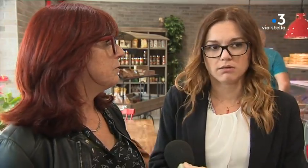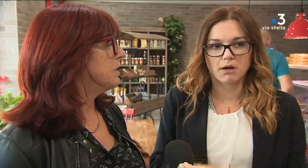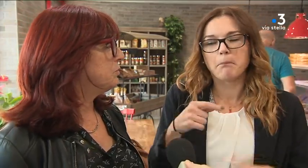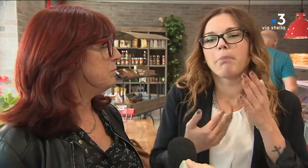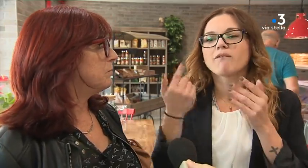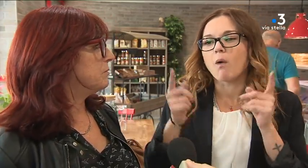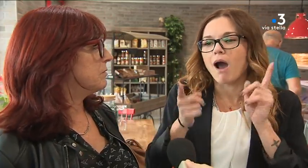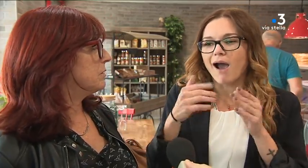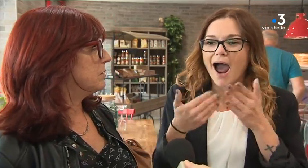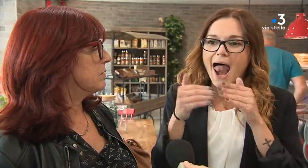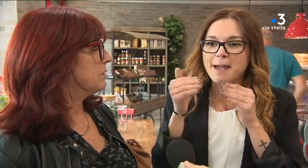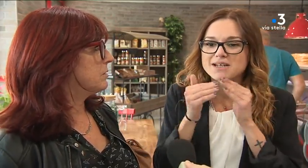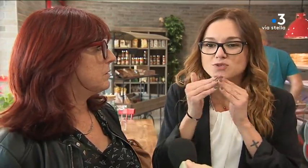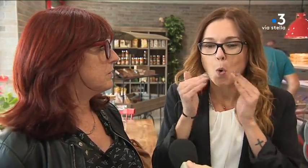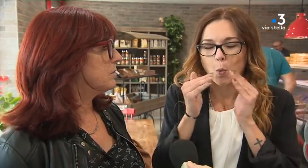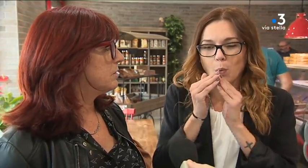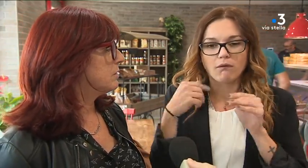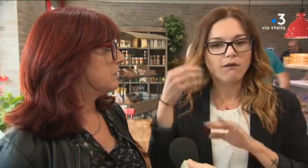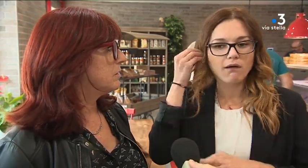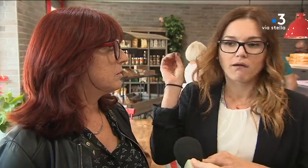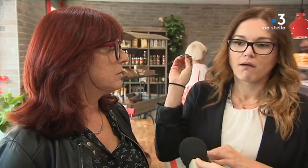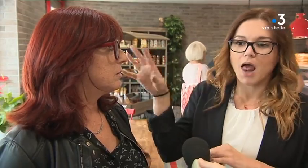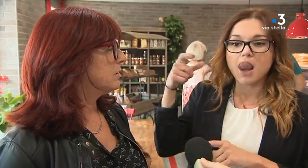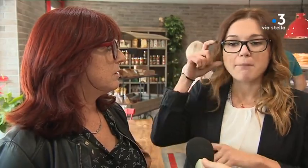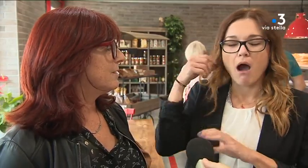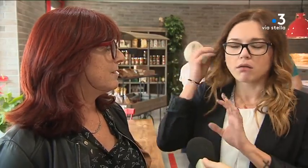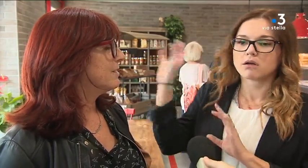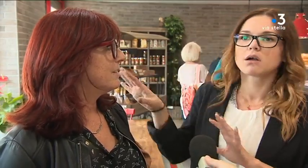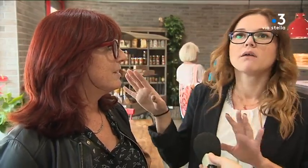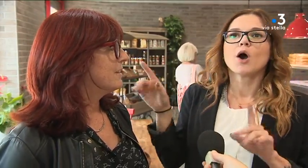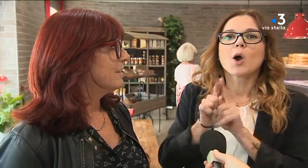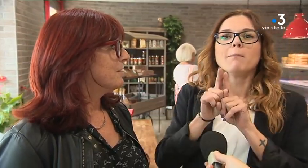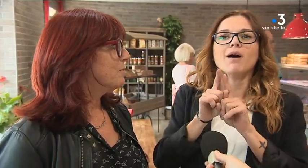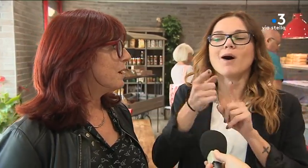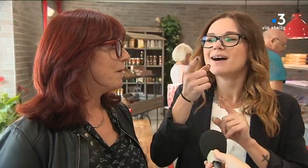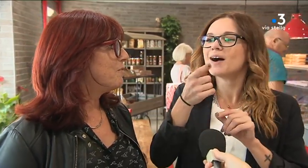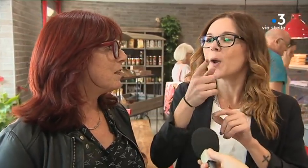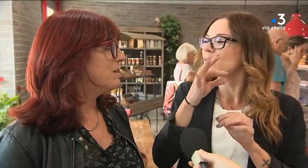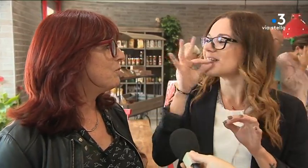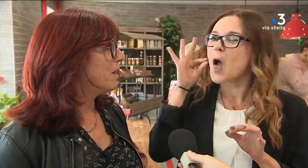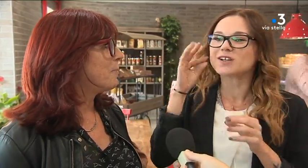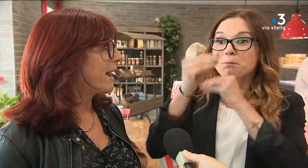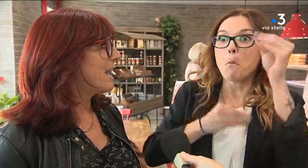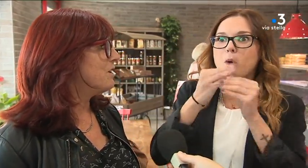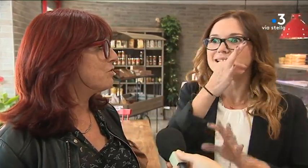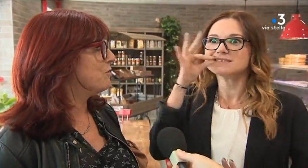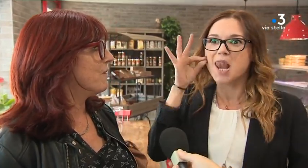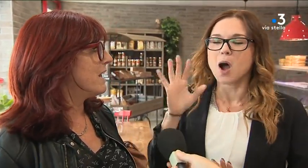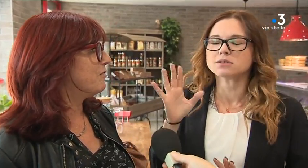Oui. Tu peux voir à la maison. La parole. Ouais, parfois la maison, l'appareil, je l'enlève